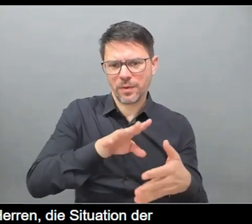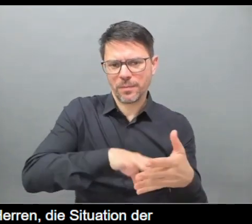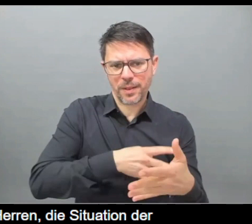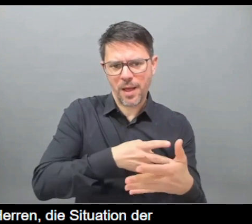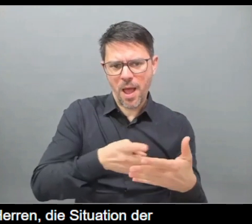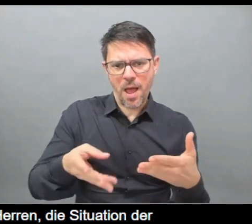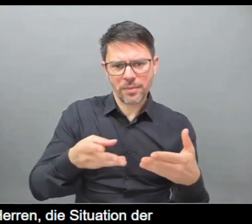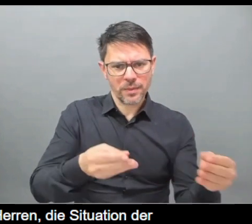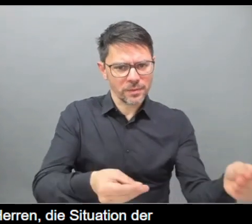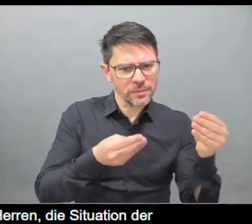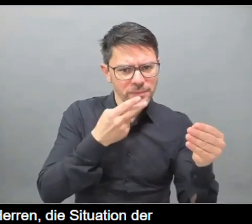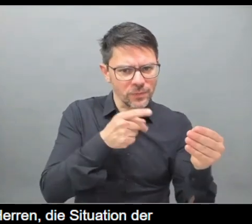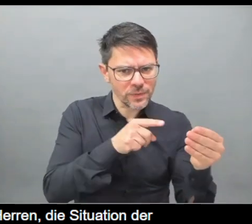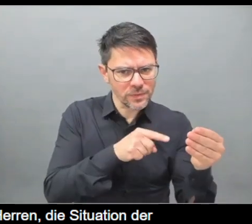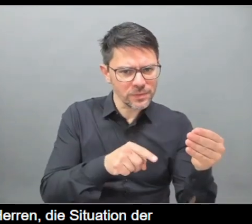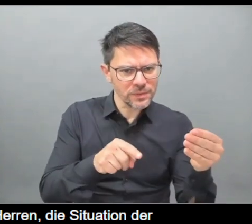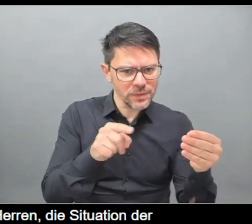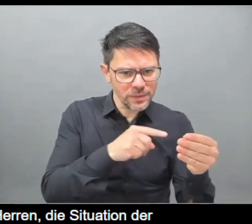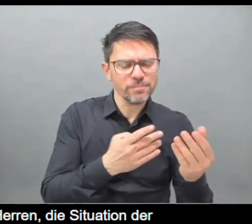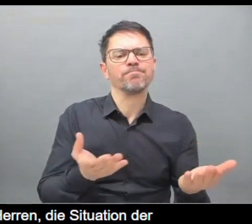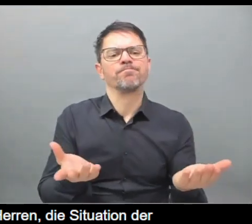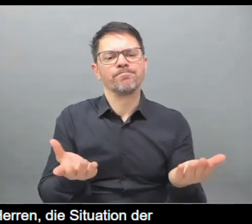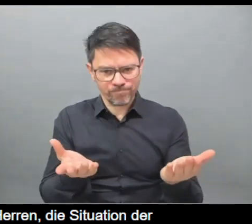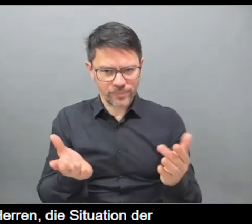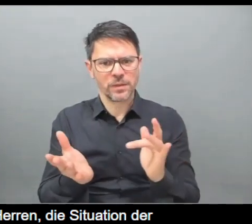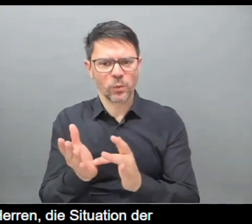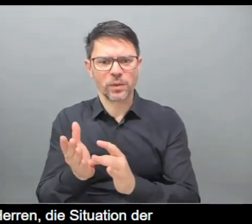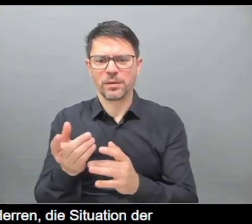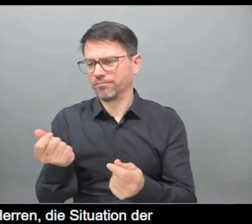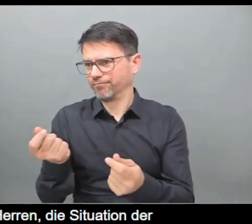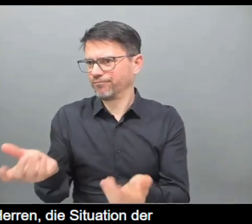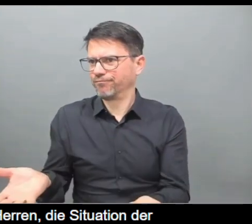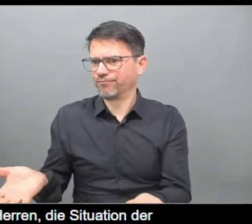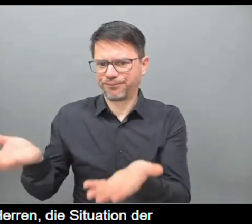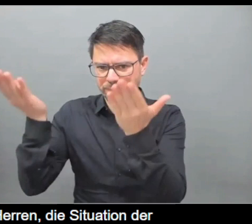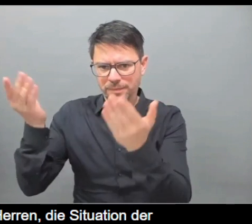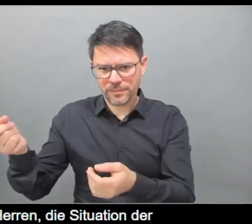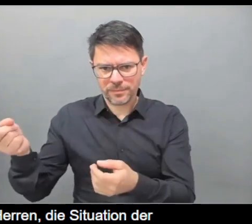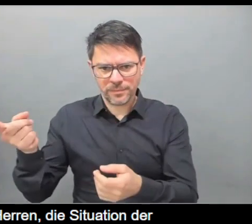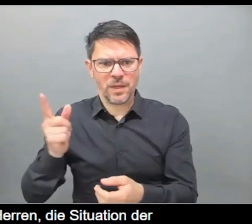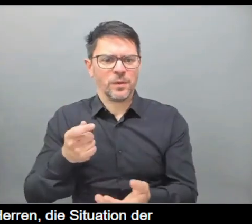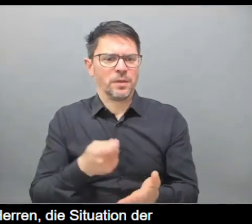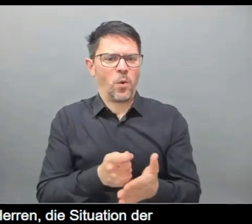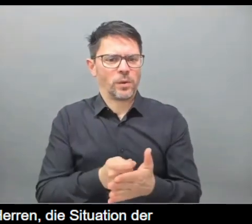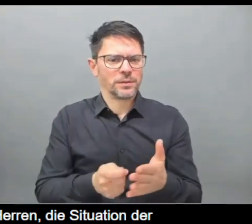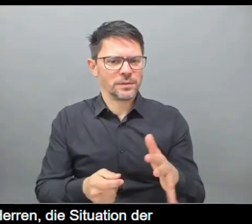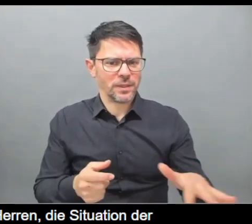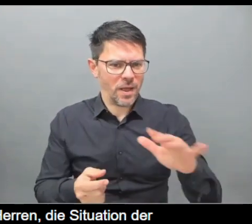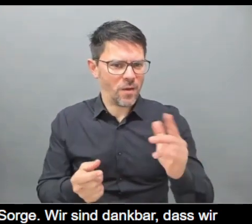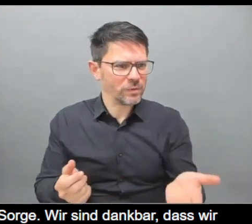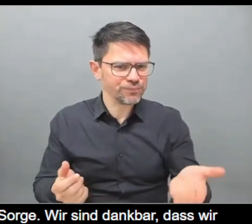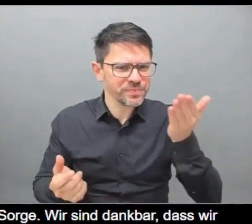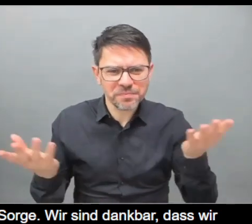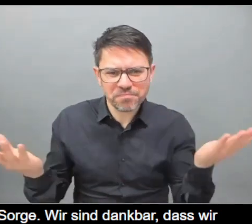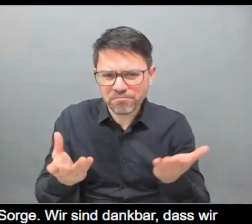und durch die Steigerung der Landesbasisfallwerte bei Weitem nicht ausgeglichen werden. Dazu kommt noch ein zweites Phänomen. Viele